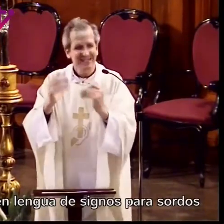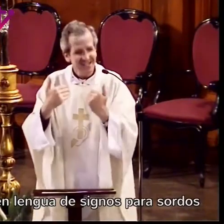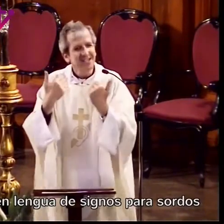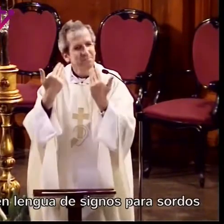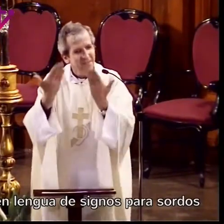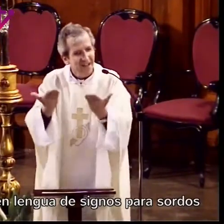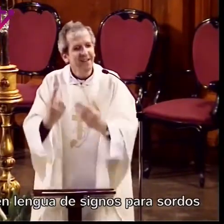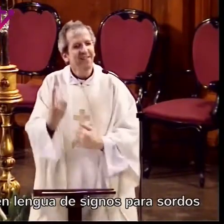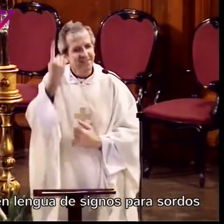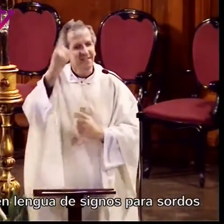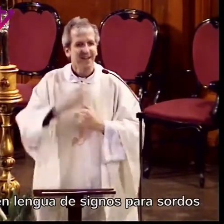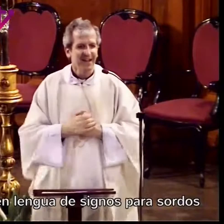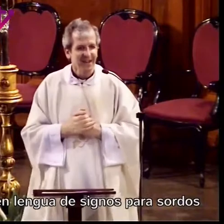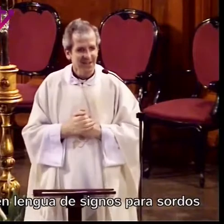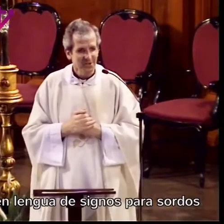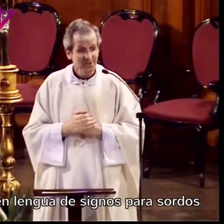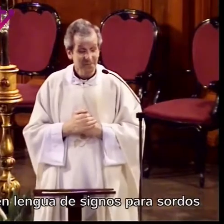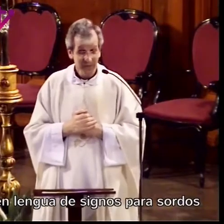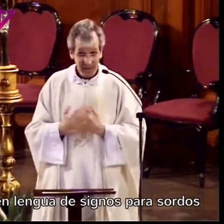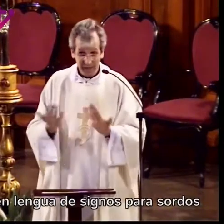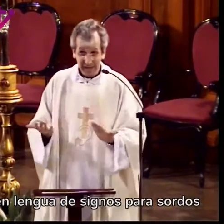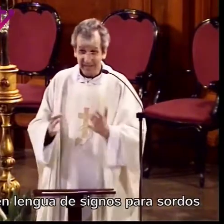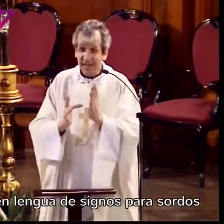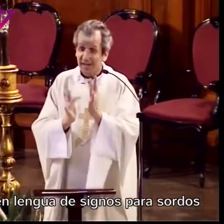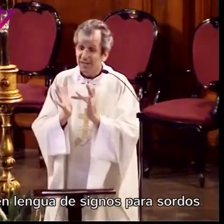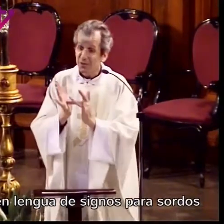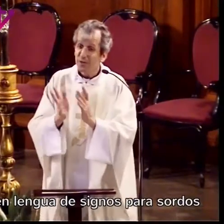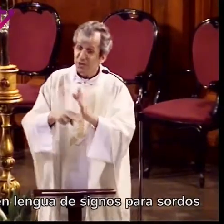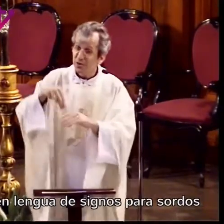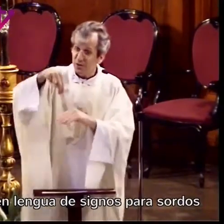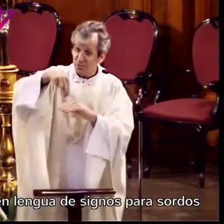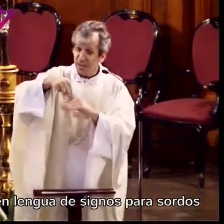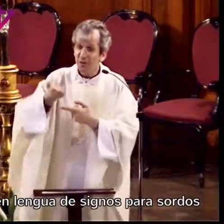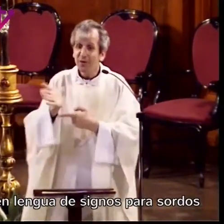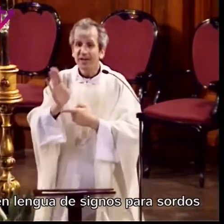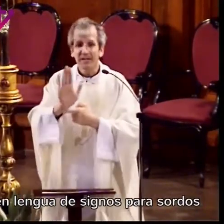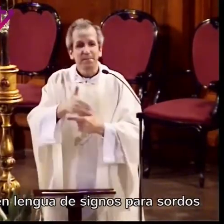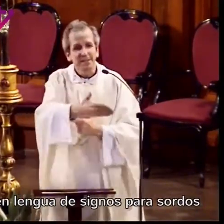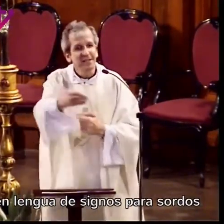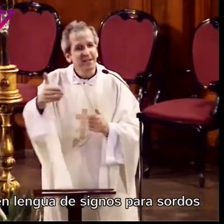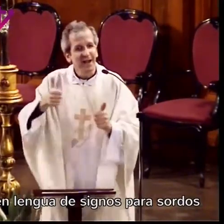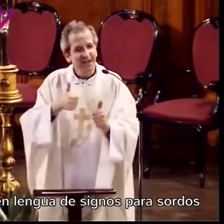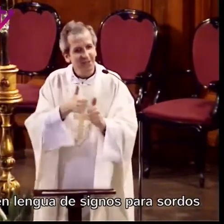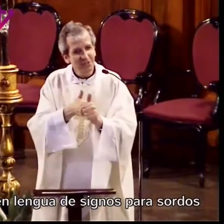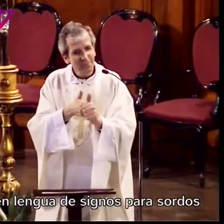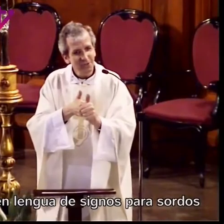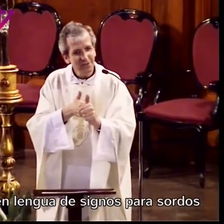especial de entrega a Dios este es Jesucristo resucitado que se presenta ante los apóstoles